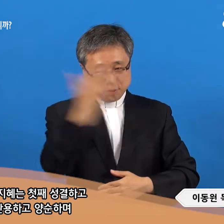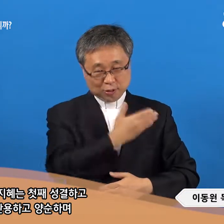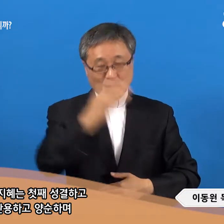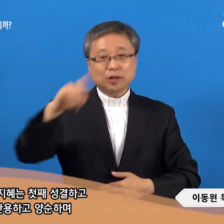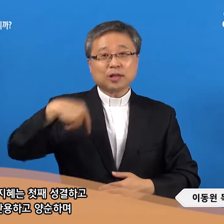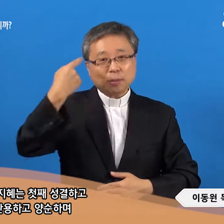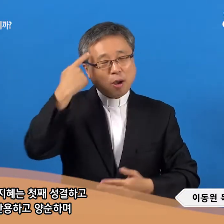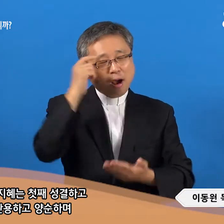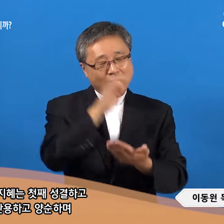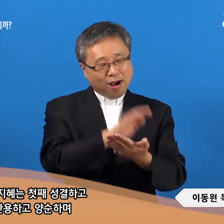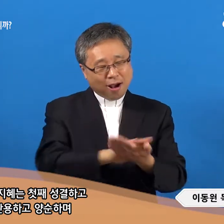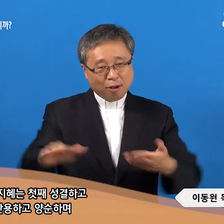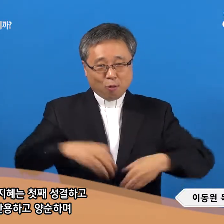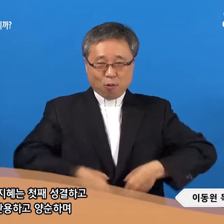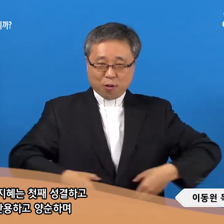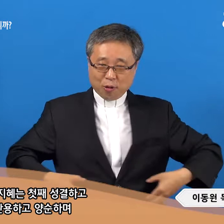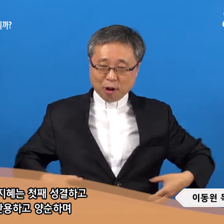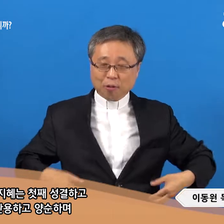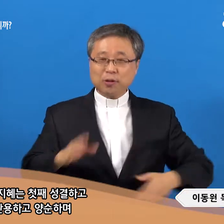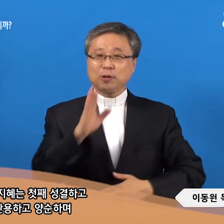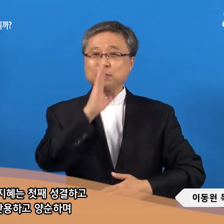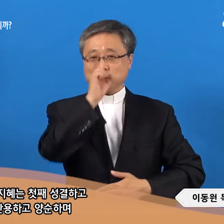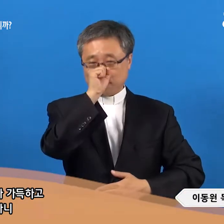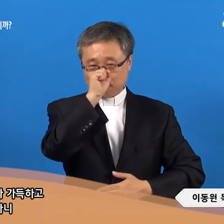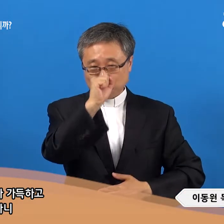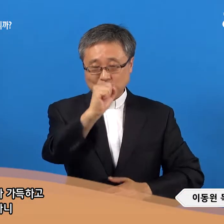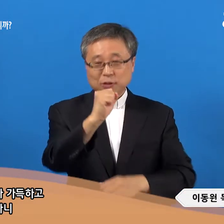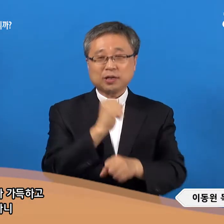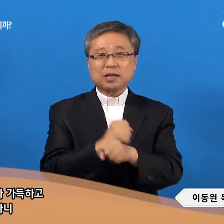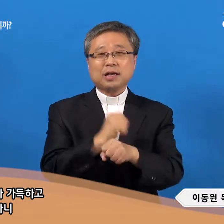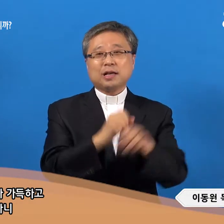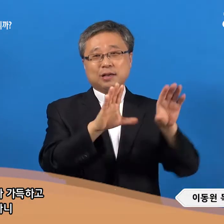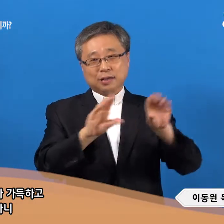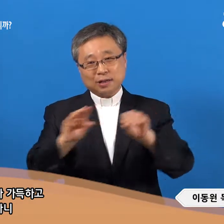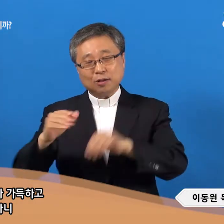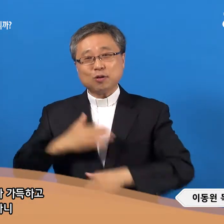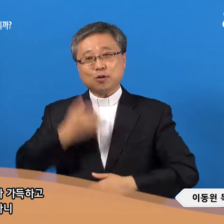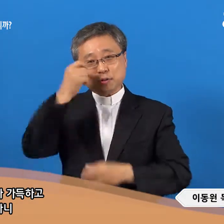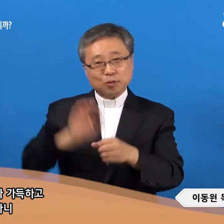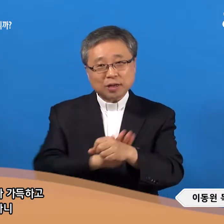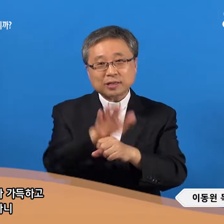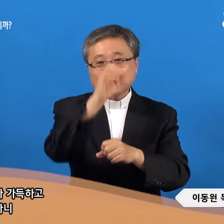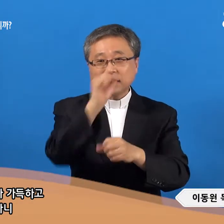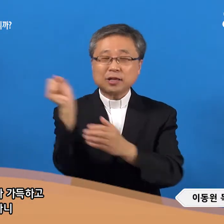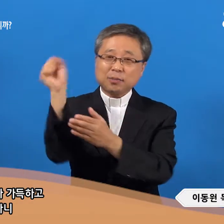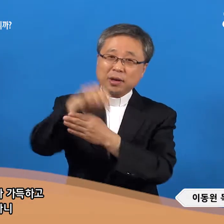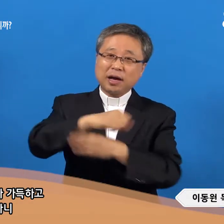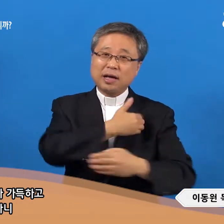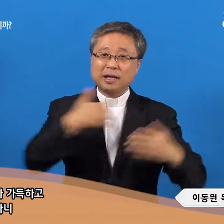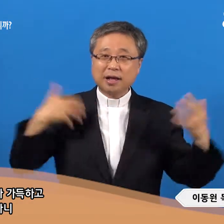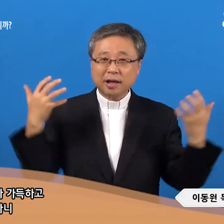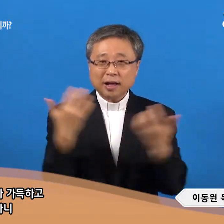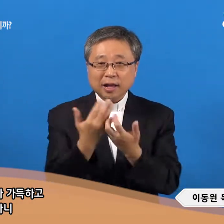다음에 화평하고 관용하고 양순하며 긍휼과 선한 열매가 가득하고 편견과 거짓이